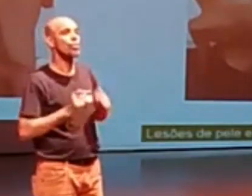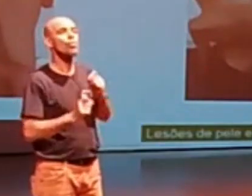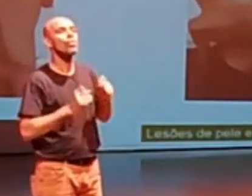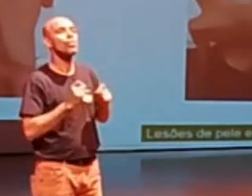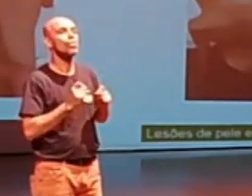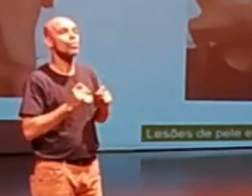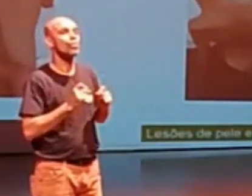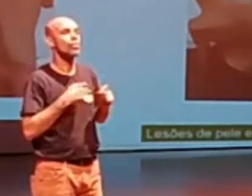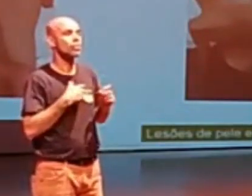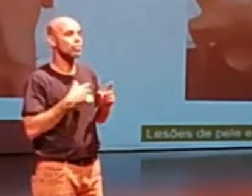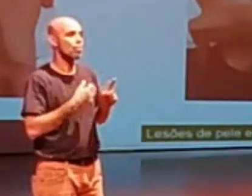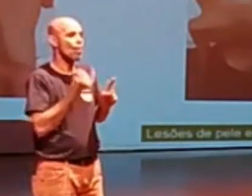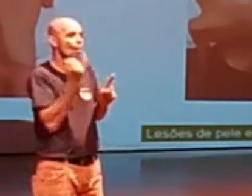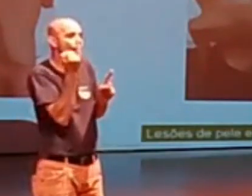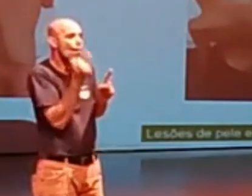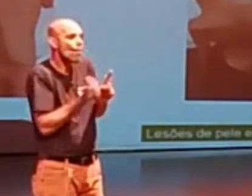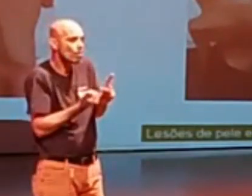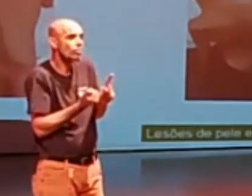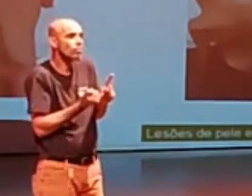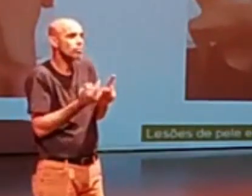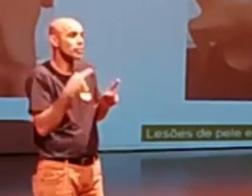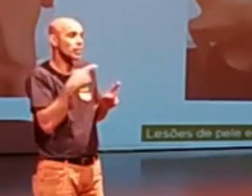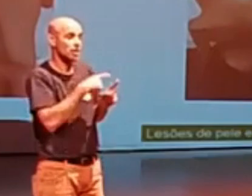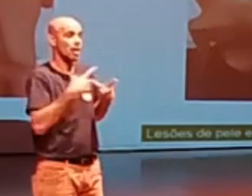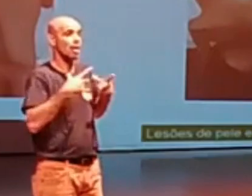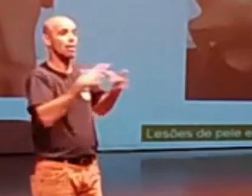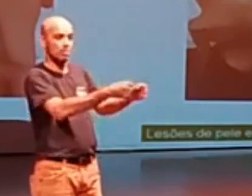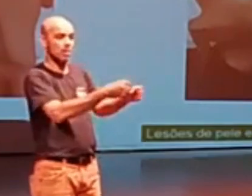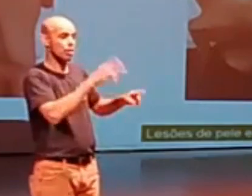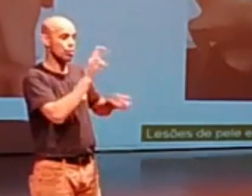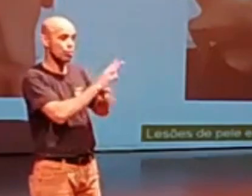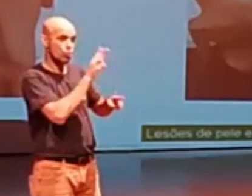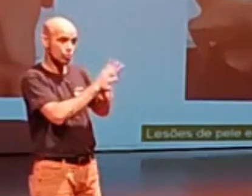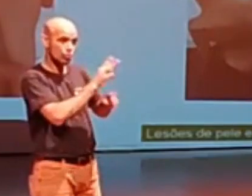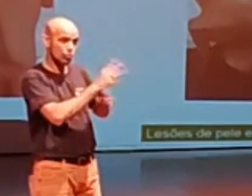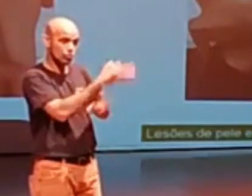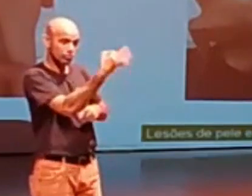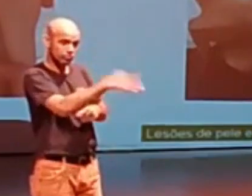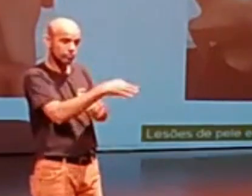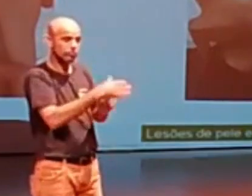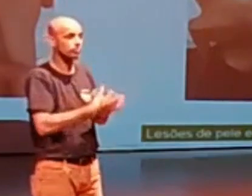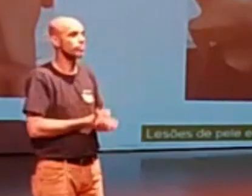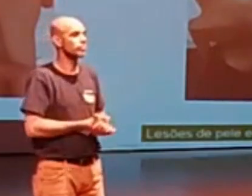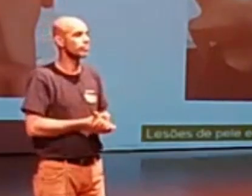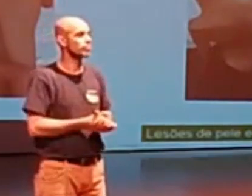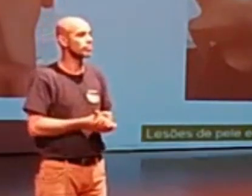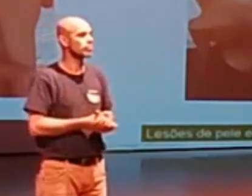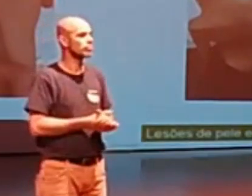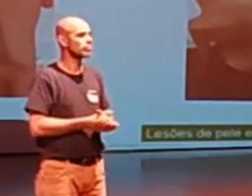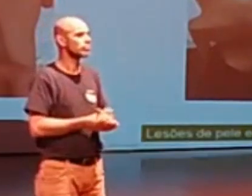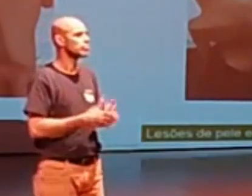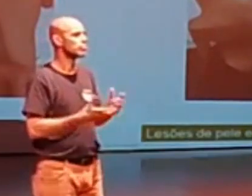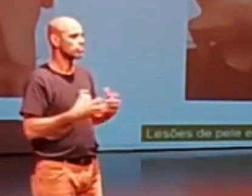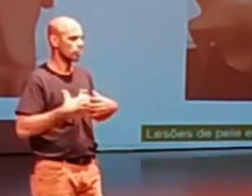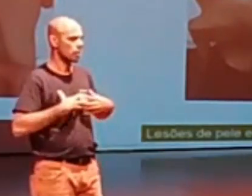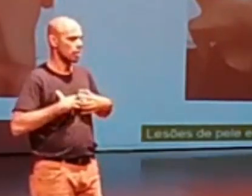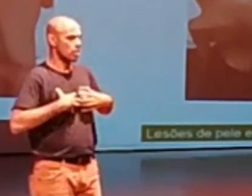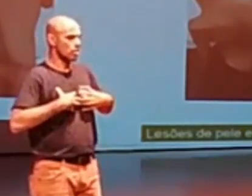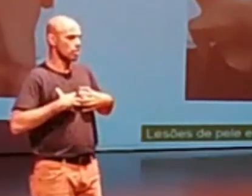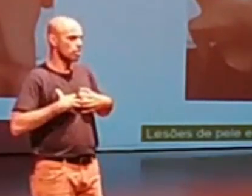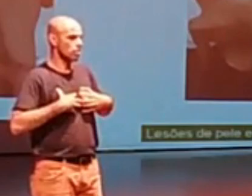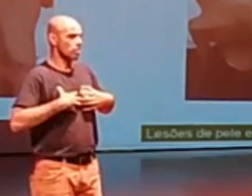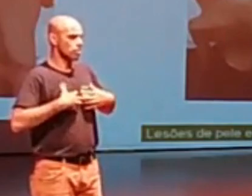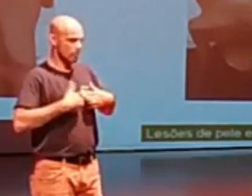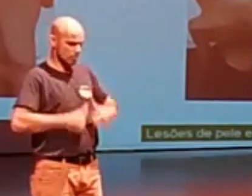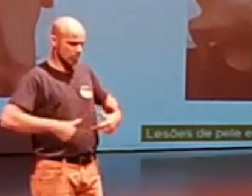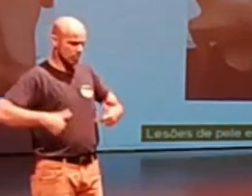crianças desnutridas, mas elas merecem o cuidado devido. Outra coisa, a função pulmonar. Se uma escoliose acima